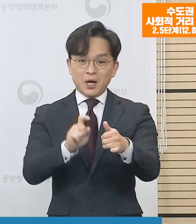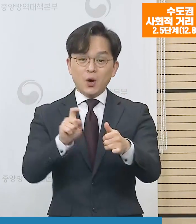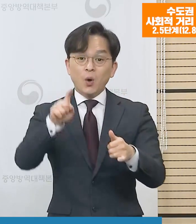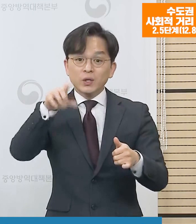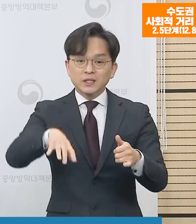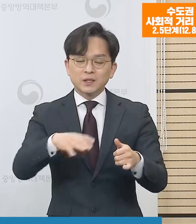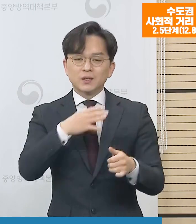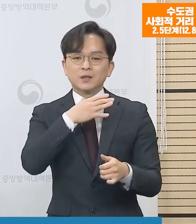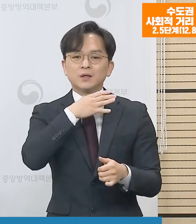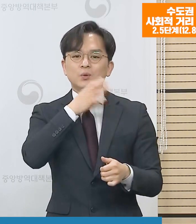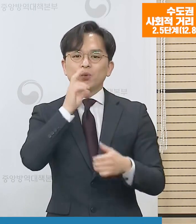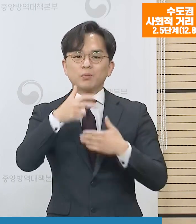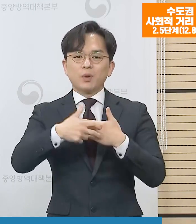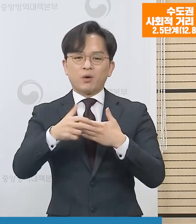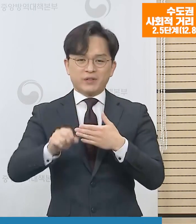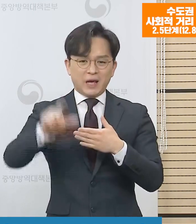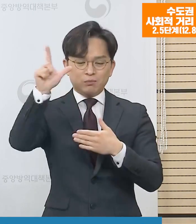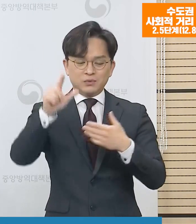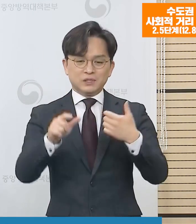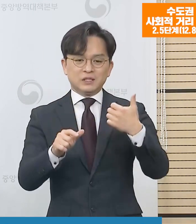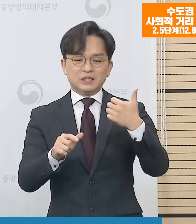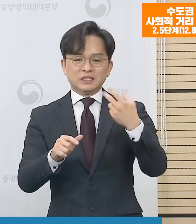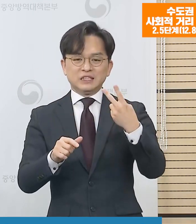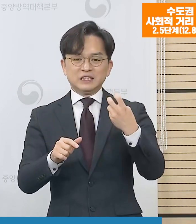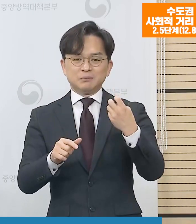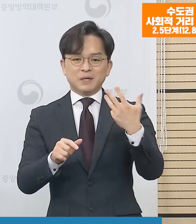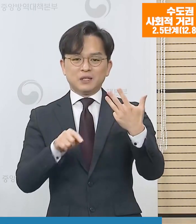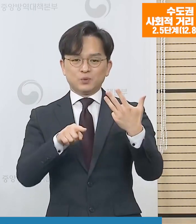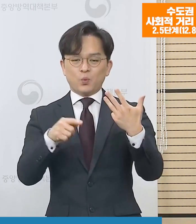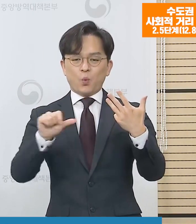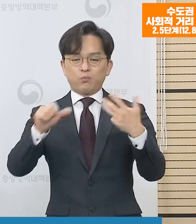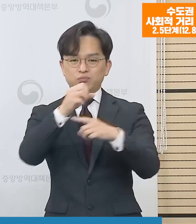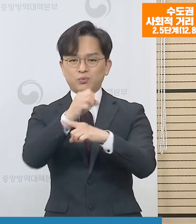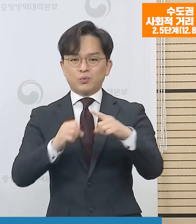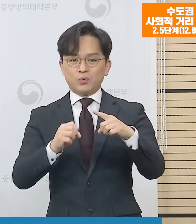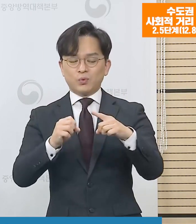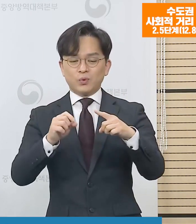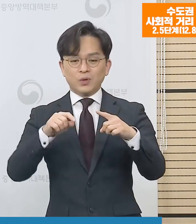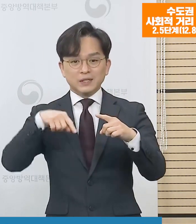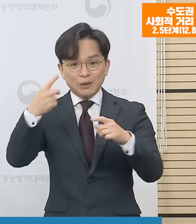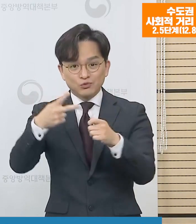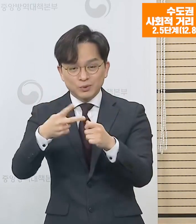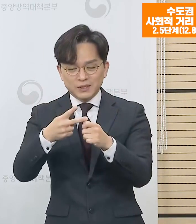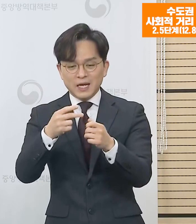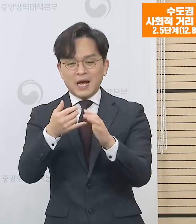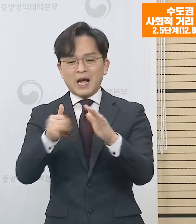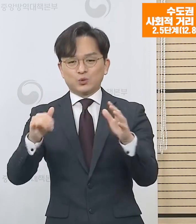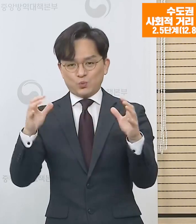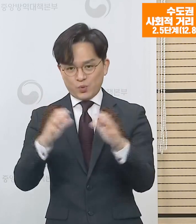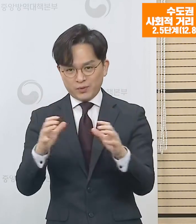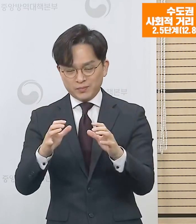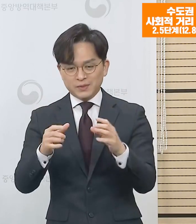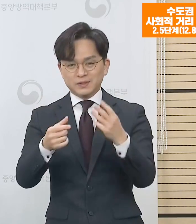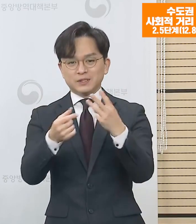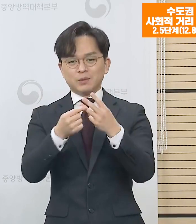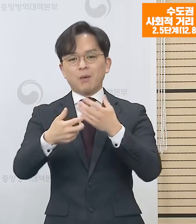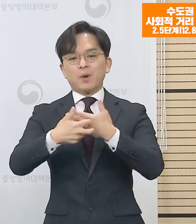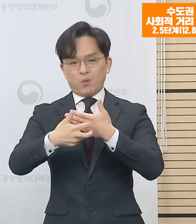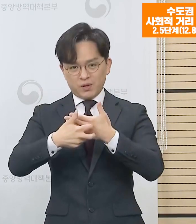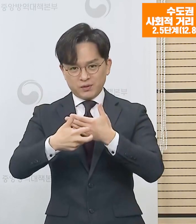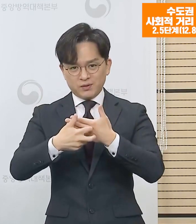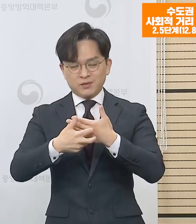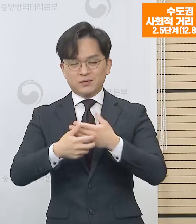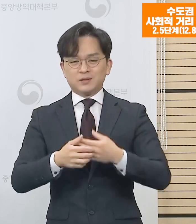요양병원 시설이 28.5%로 가장 많았고 그 다음으로 가족 지인 모임 그리고 의료기관에서의 노출이